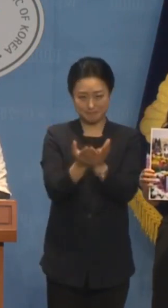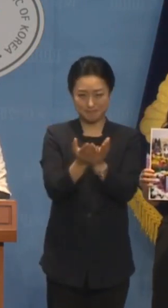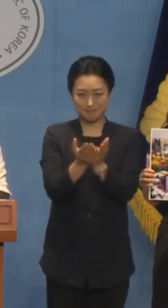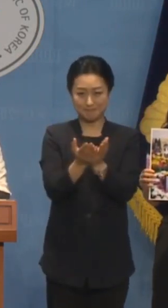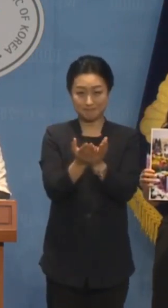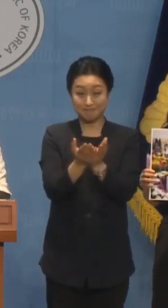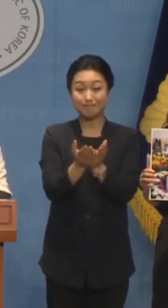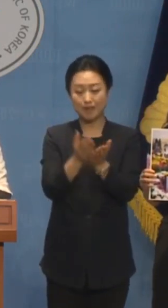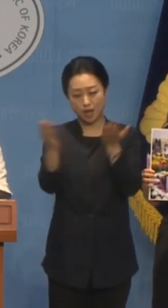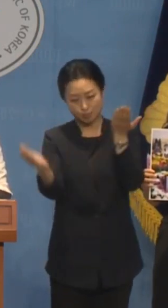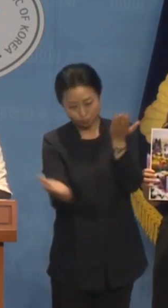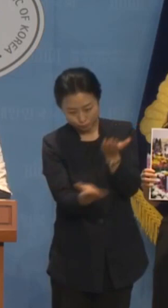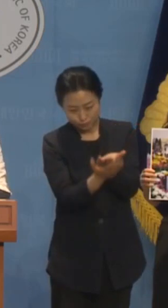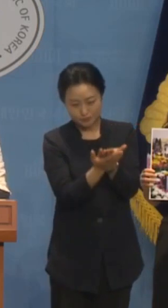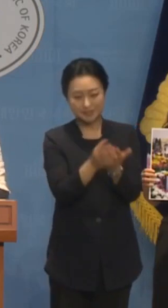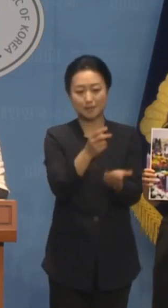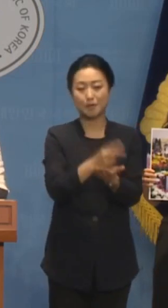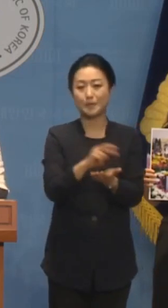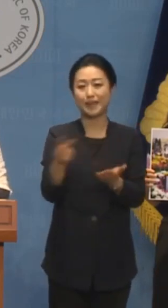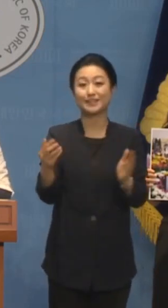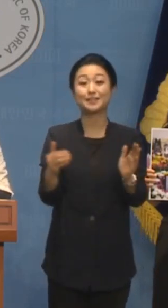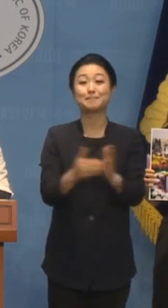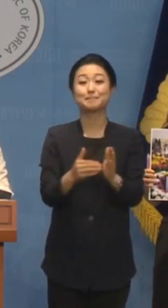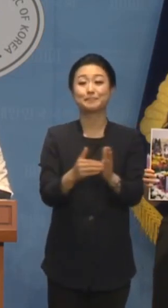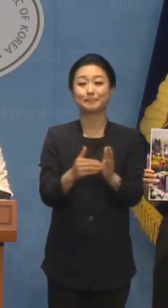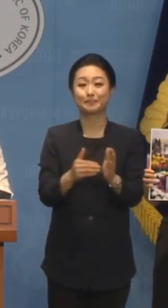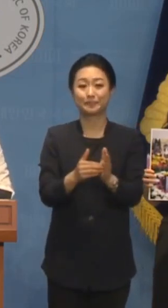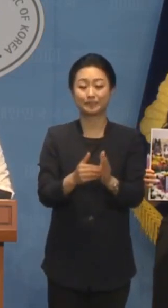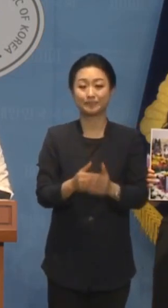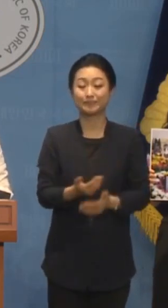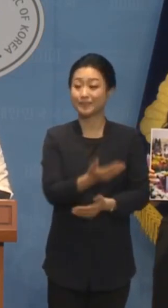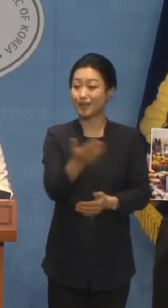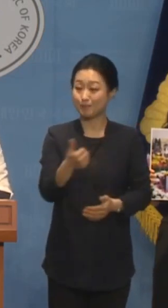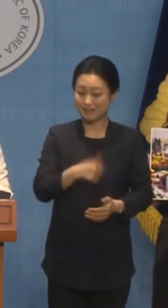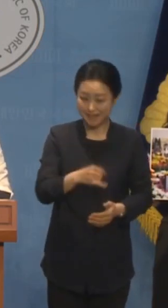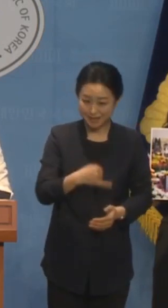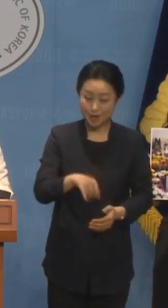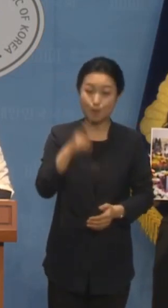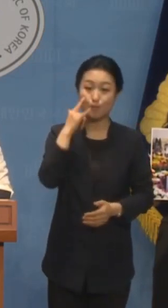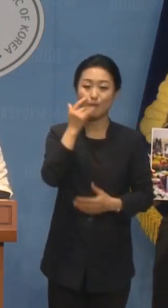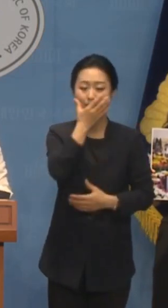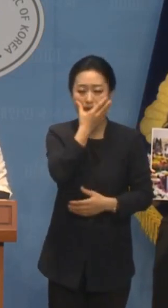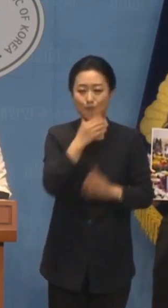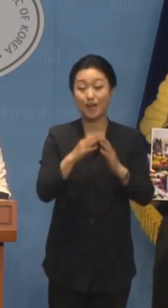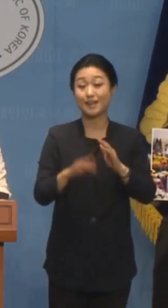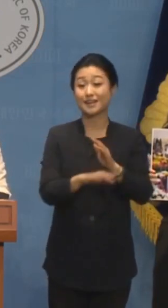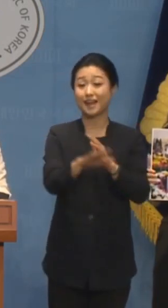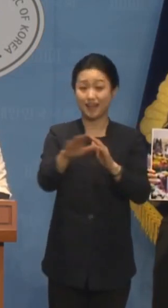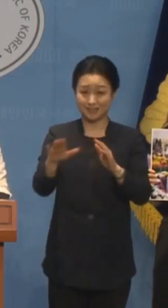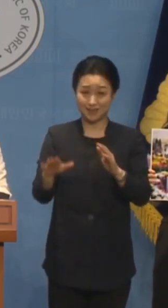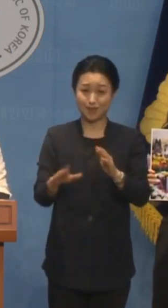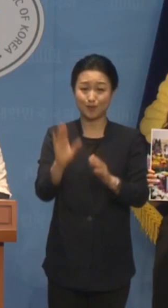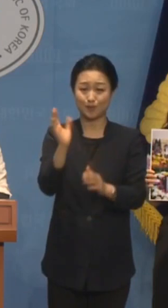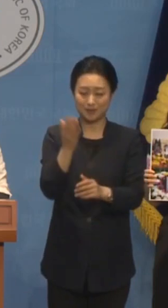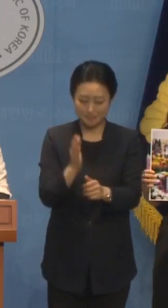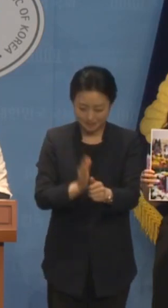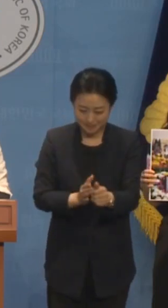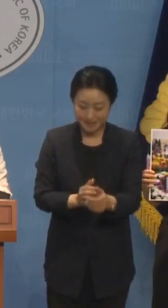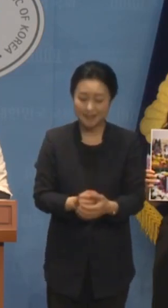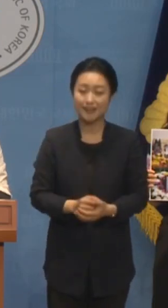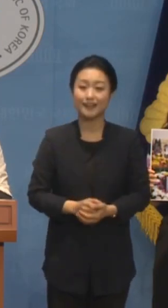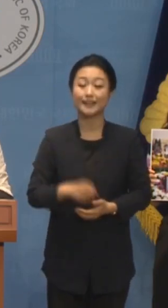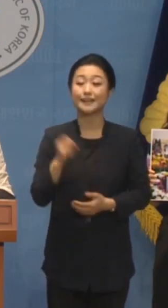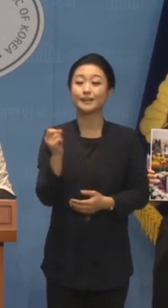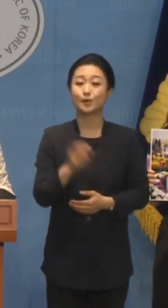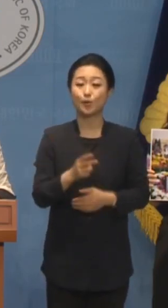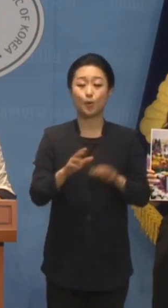그렇게 부칙을 개정해 놓았습니다. 아이들과 부모가 행복한 가정이 되었으면 좋겠습니다.